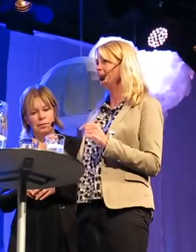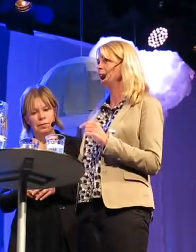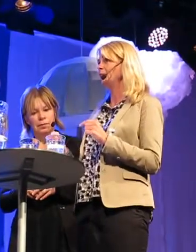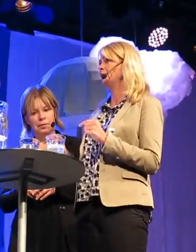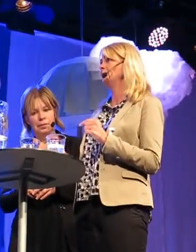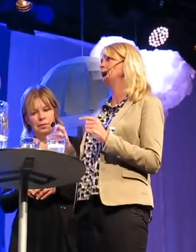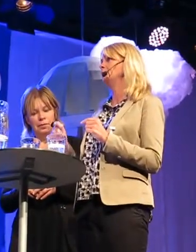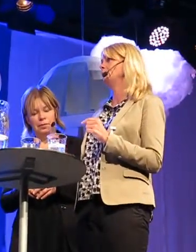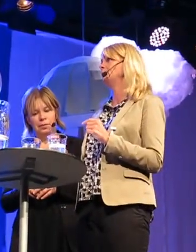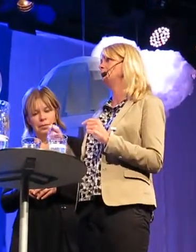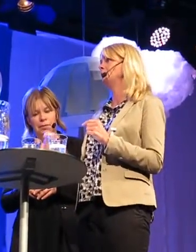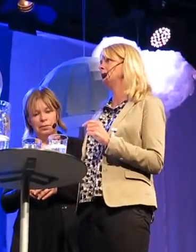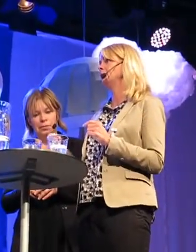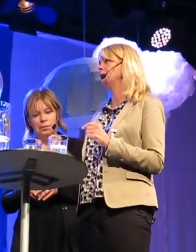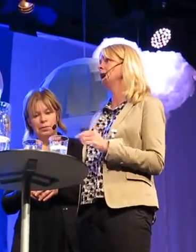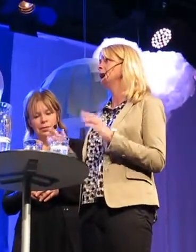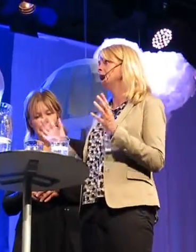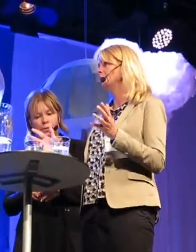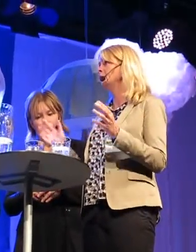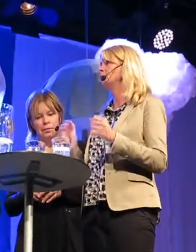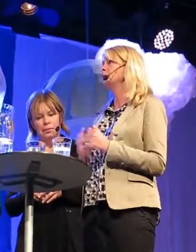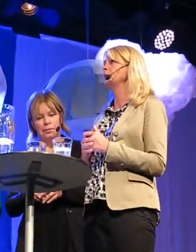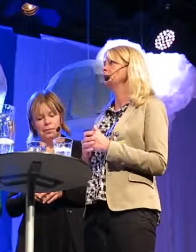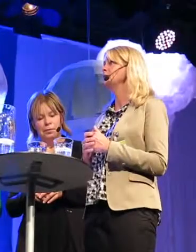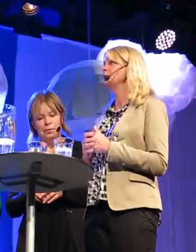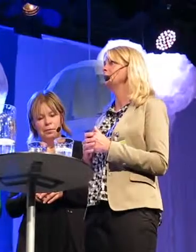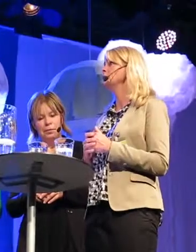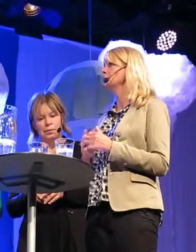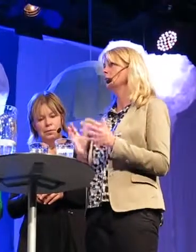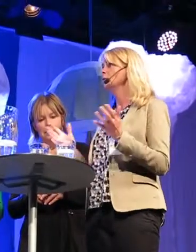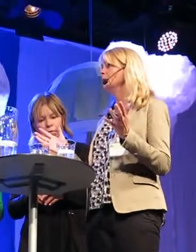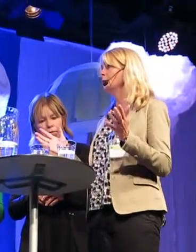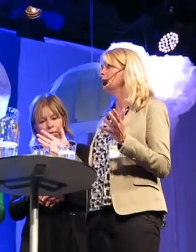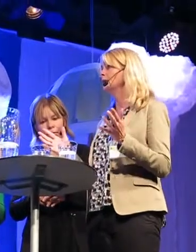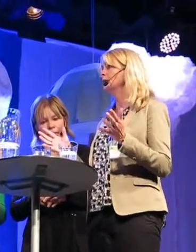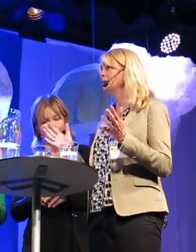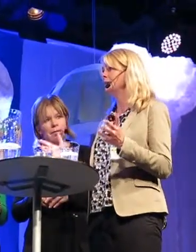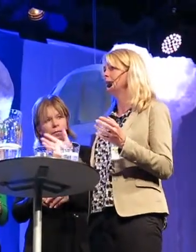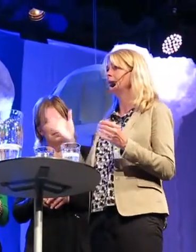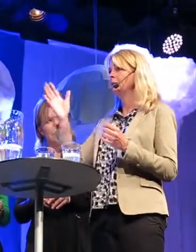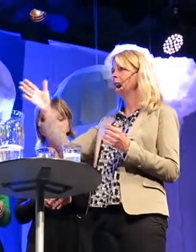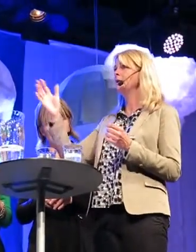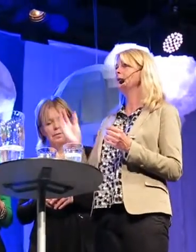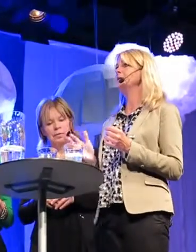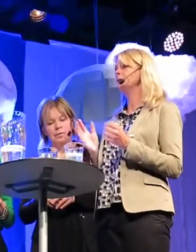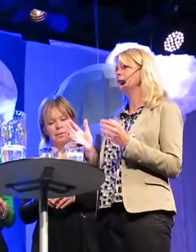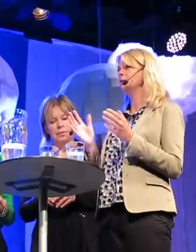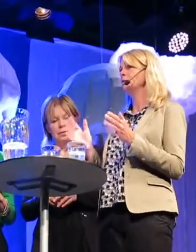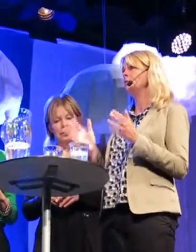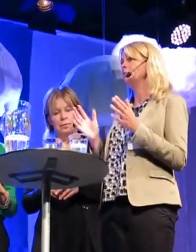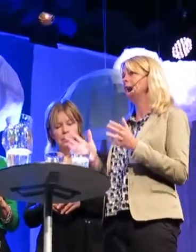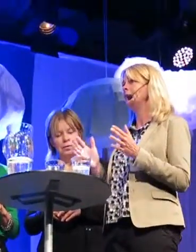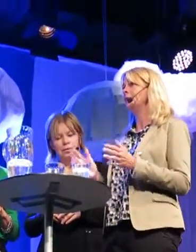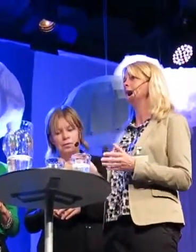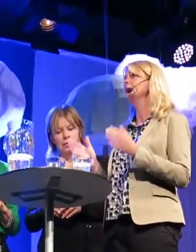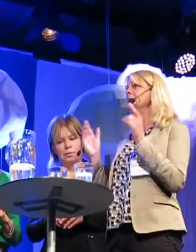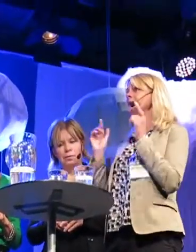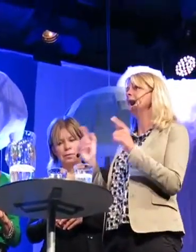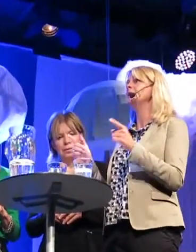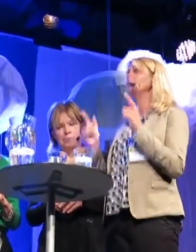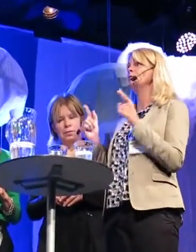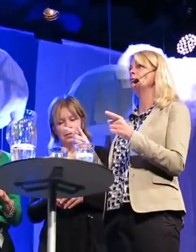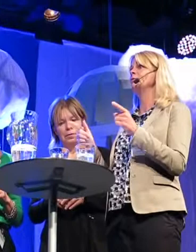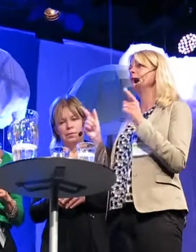investerat 1 miljard i förnybara drivmedel. Vi är redo att kanske investera 8 miljarder till. Bara ni ger oss de här